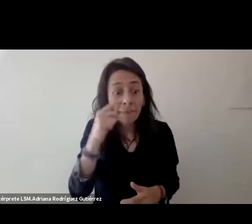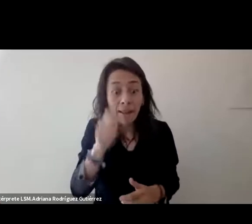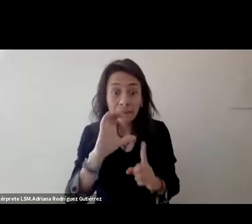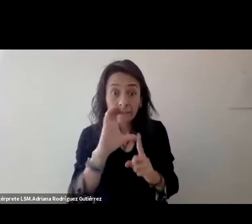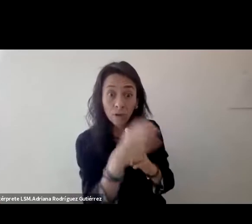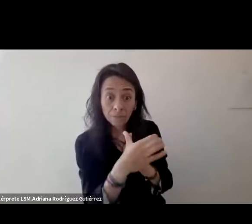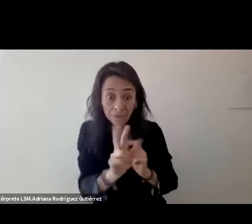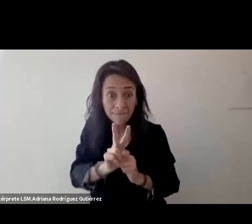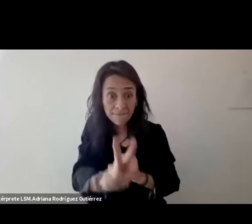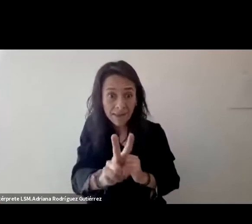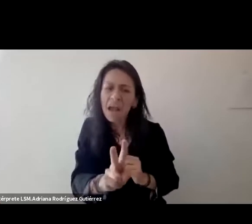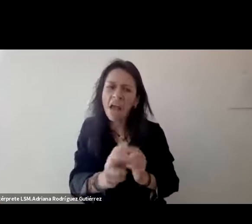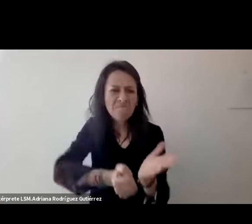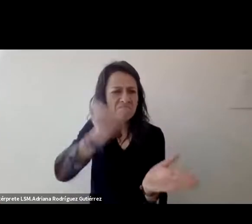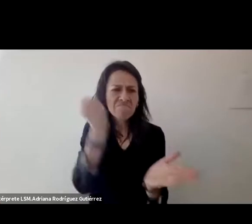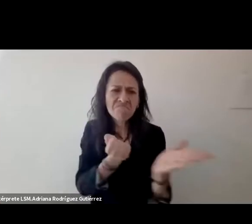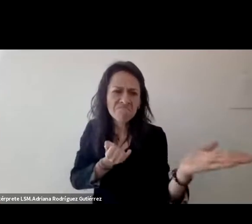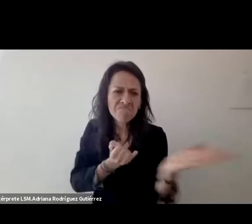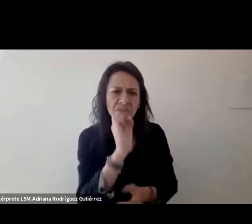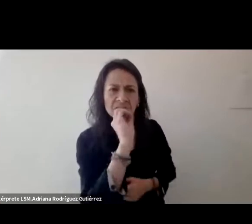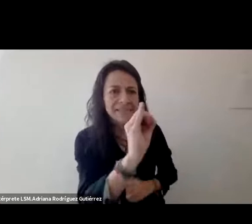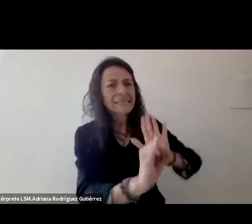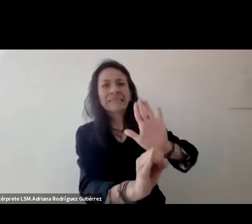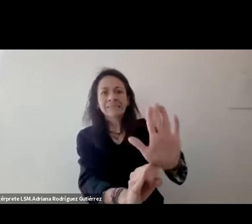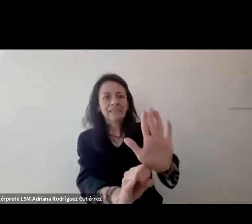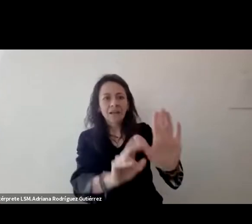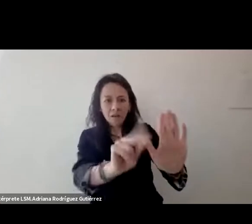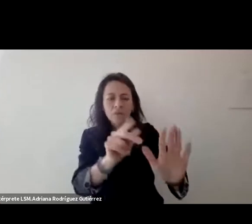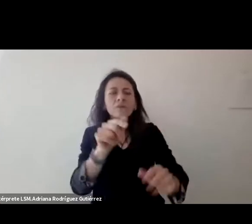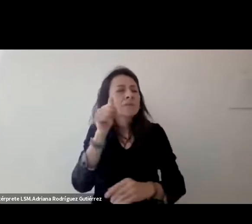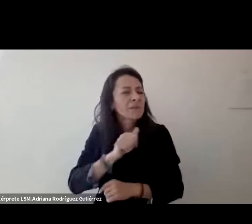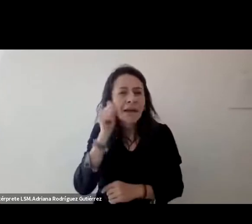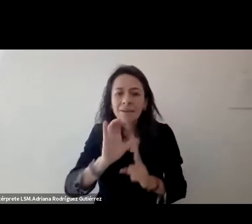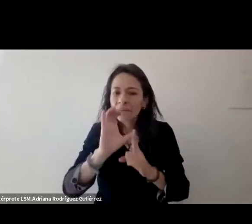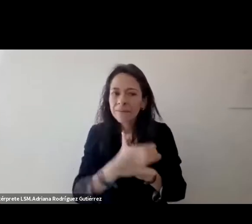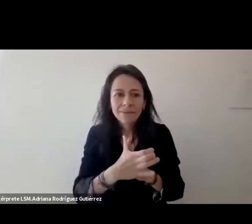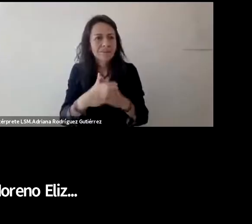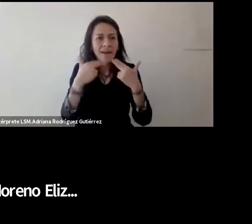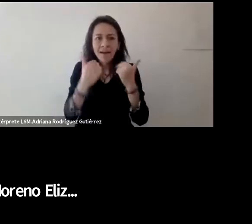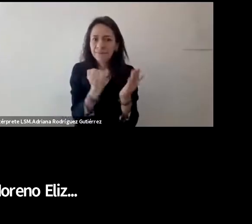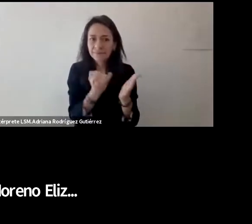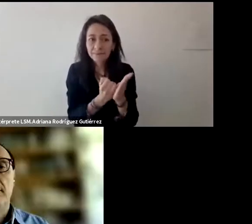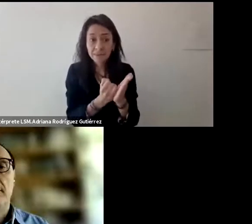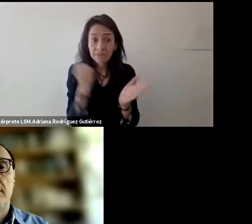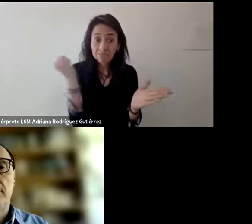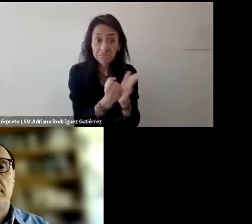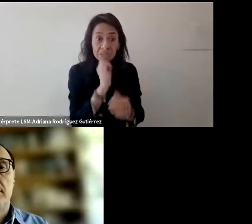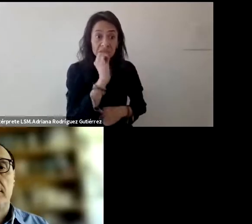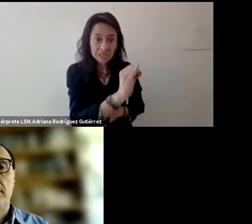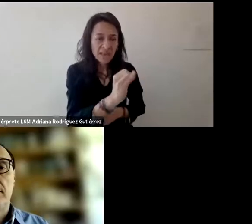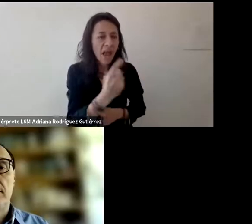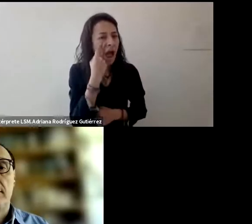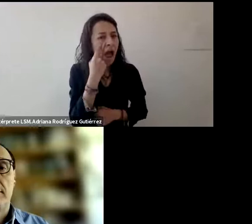este viernes. Normalmente lo que aprueba la Comisión de Hacienda lo aprueba el Pleno,